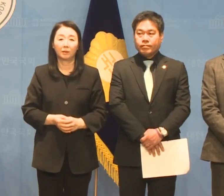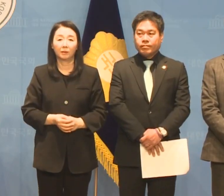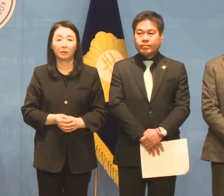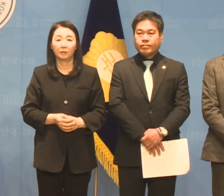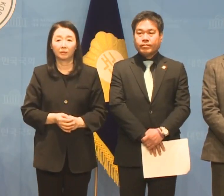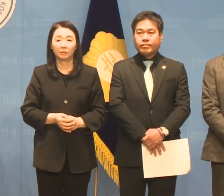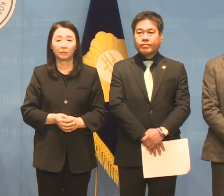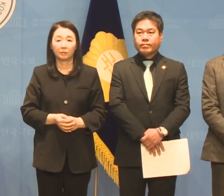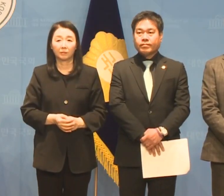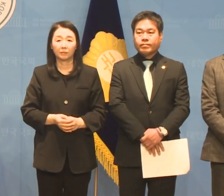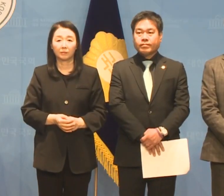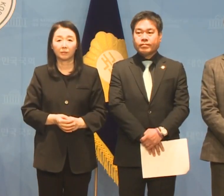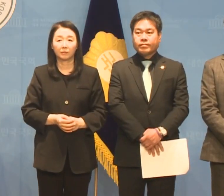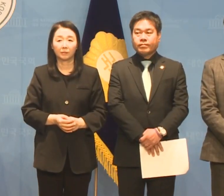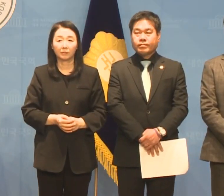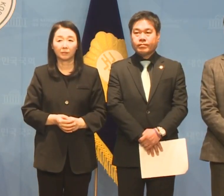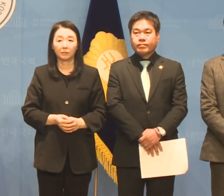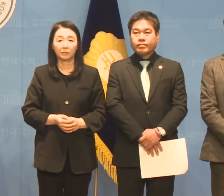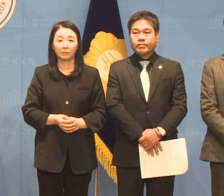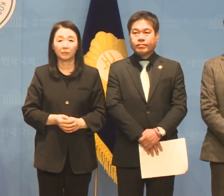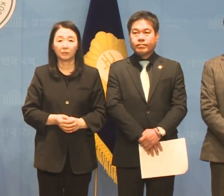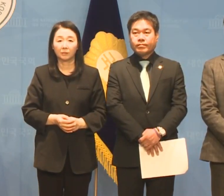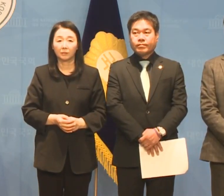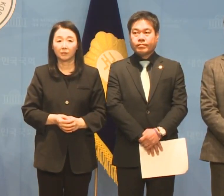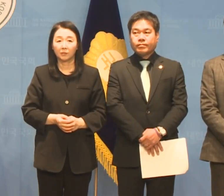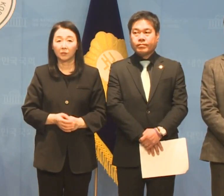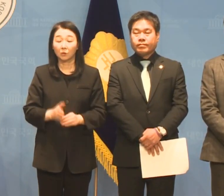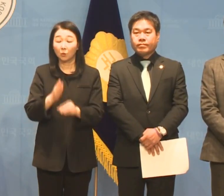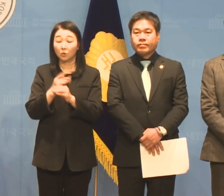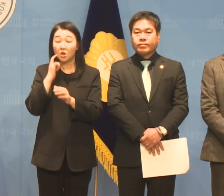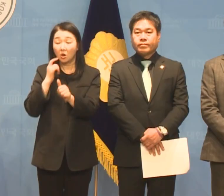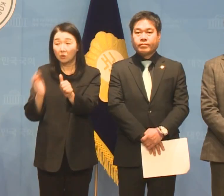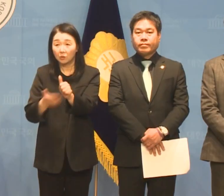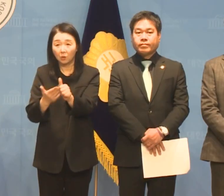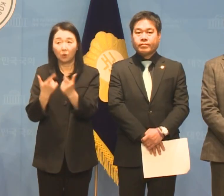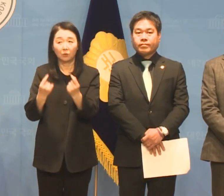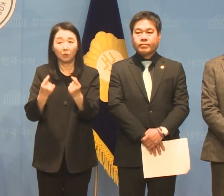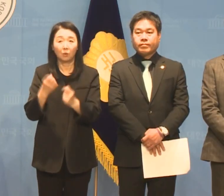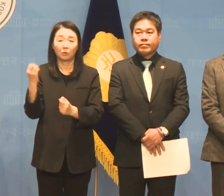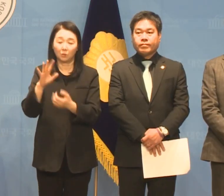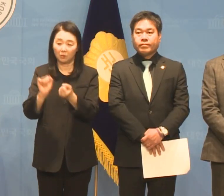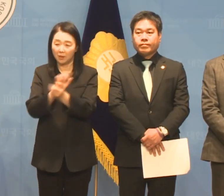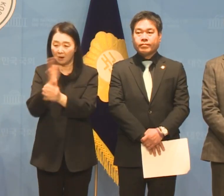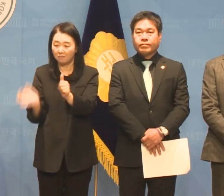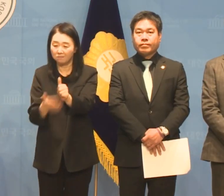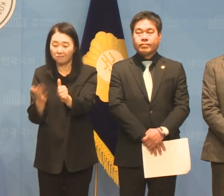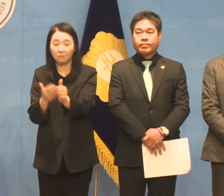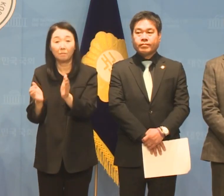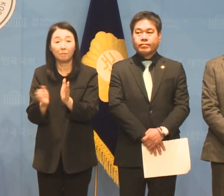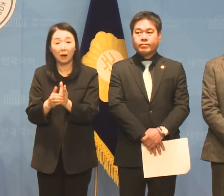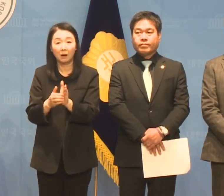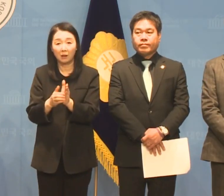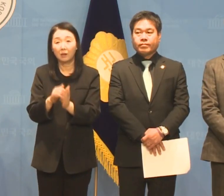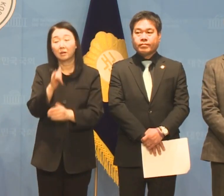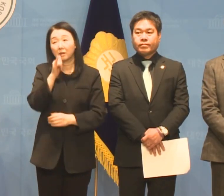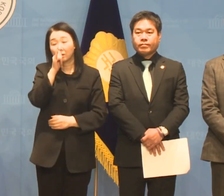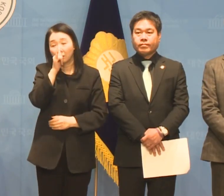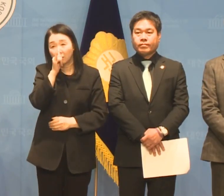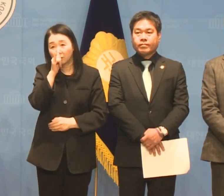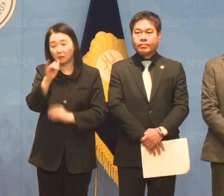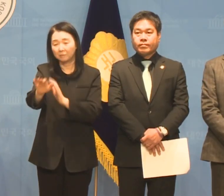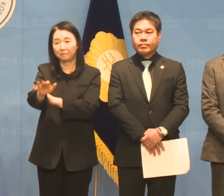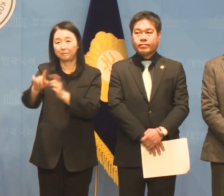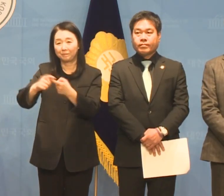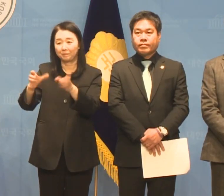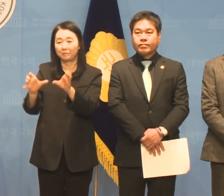사태가요. 그리고 그런 한복판에 이 거짓 선동과 그리고 내란 선동을 일으키고 있는 극우